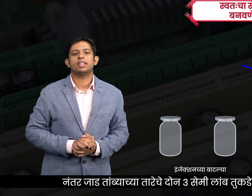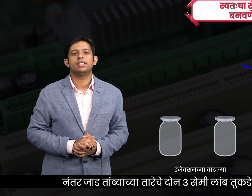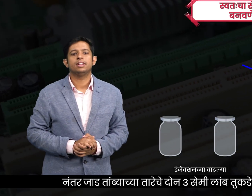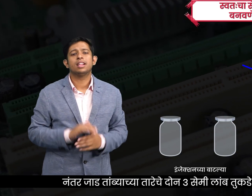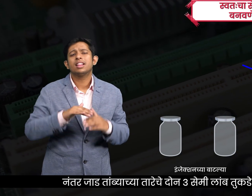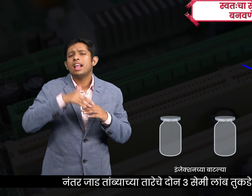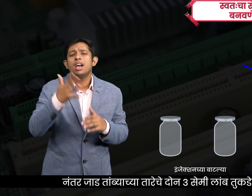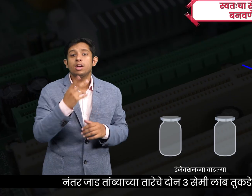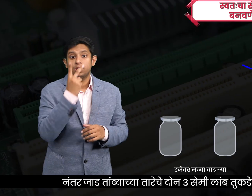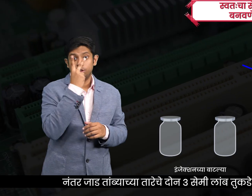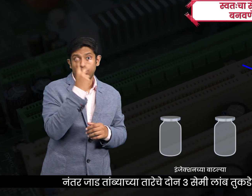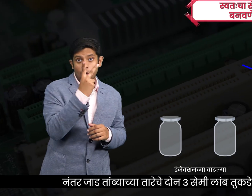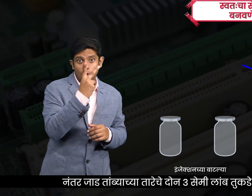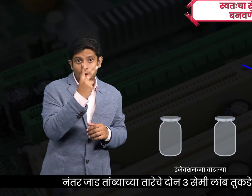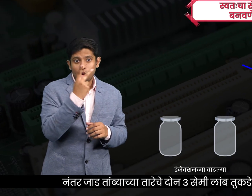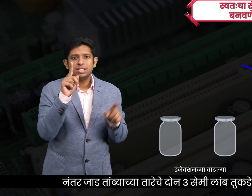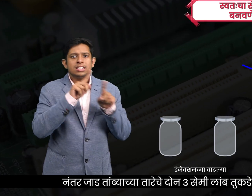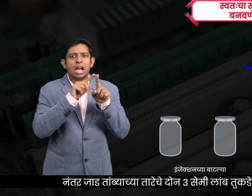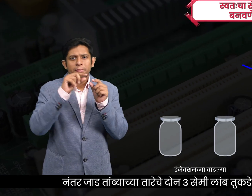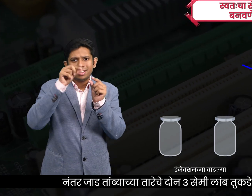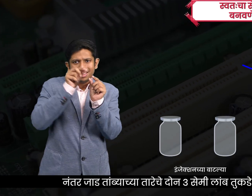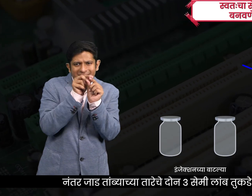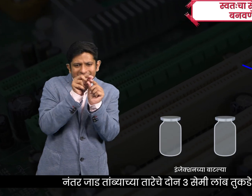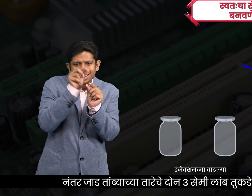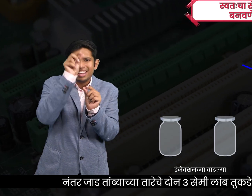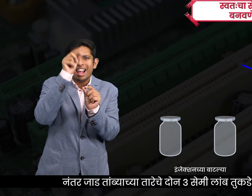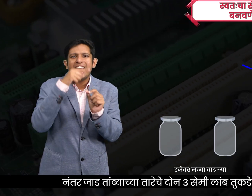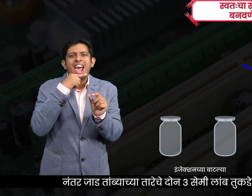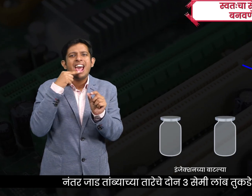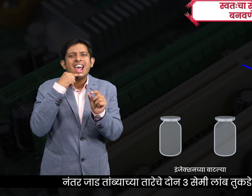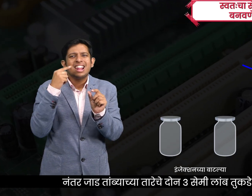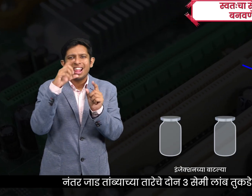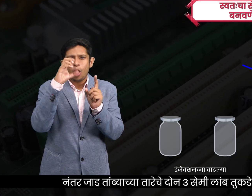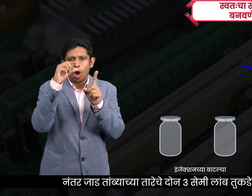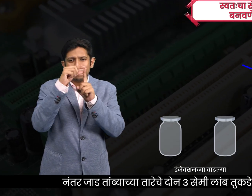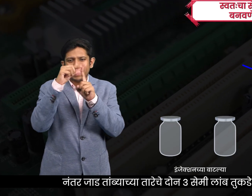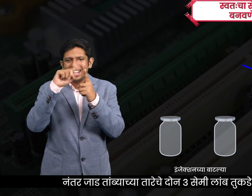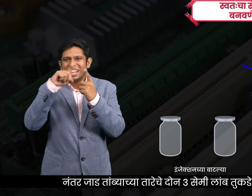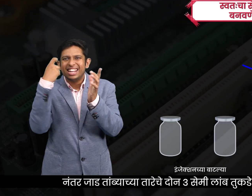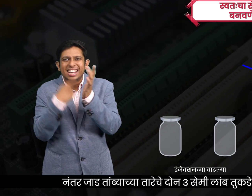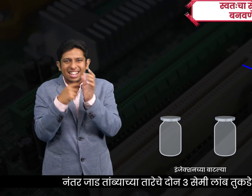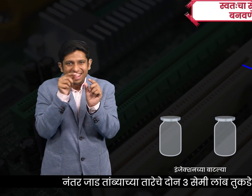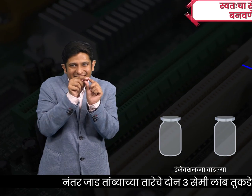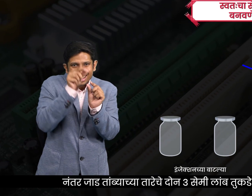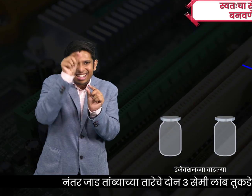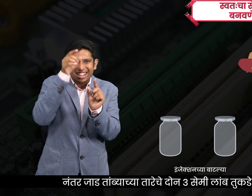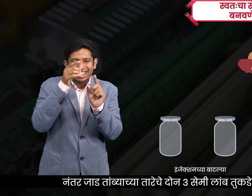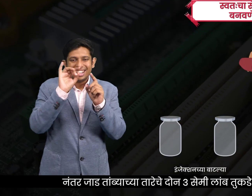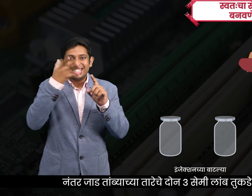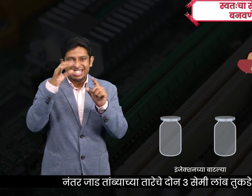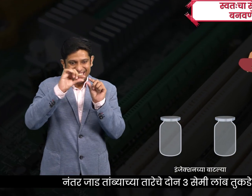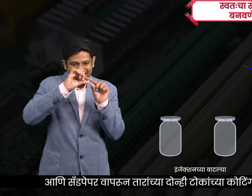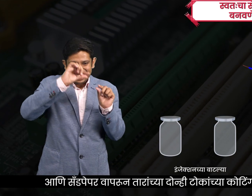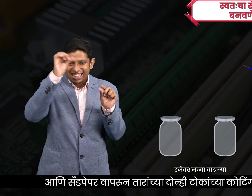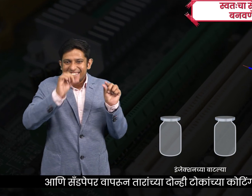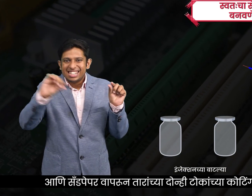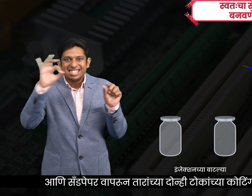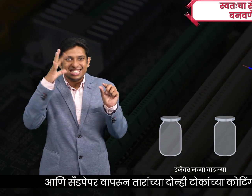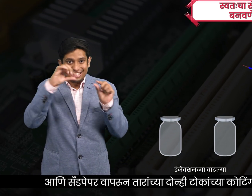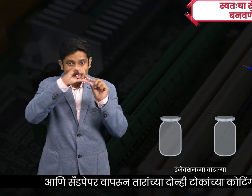नंतर जाड तांब्याच्या तारेचे 2 ते 3 सेंटीमीटर लांब तुकडे करा आणि